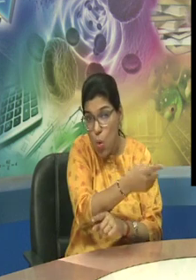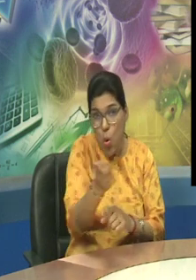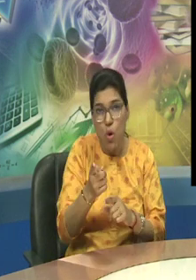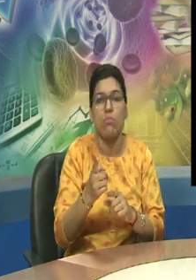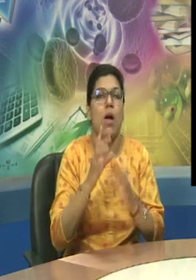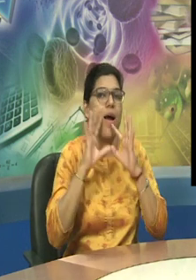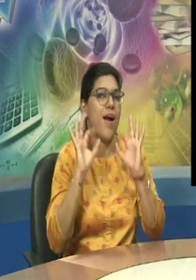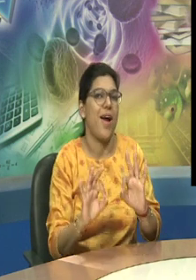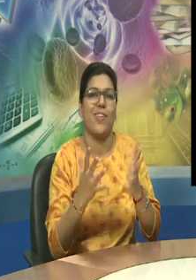करते हैं।